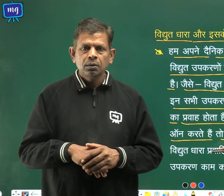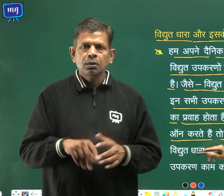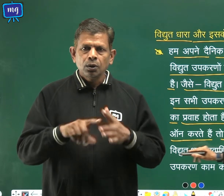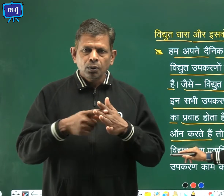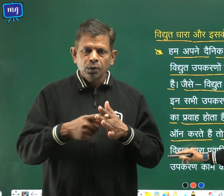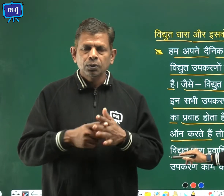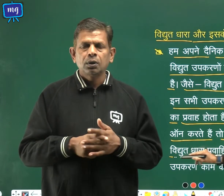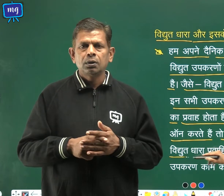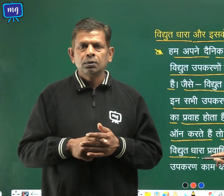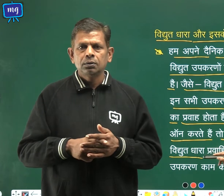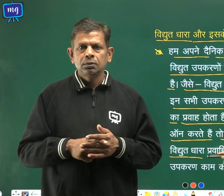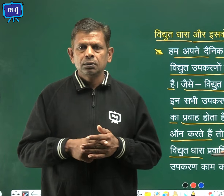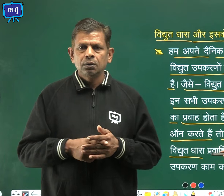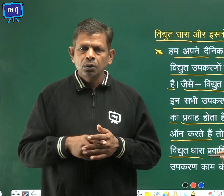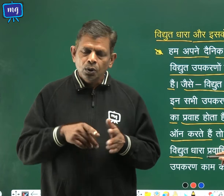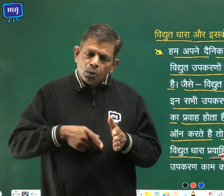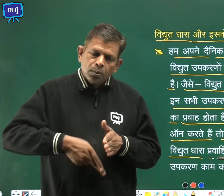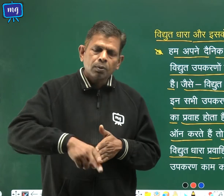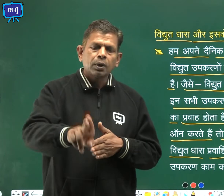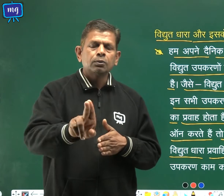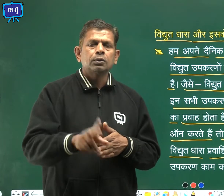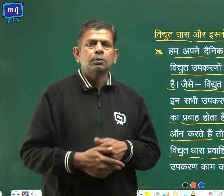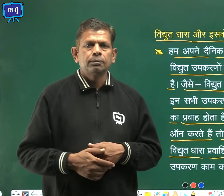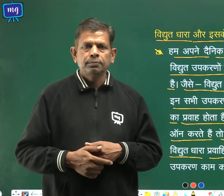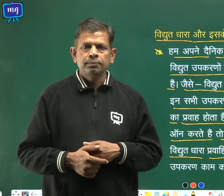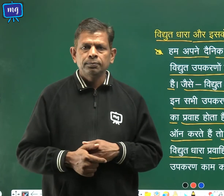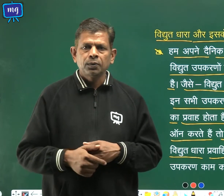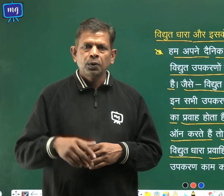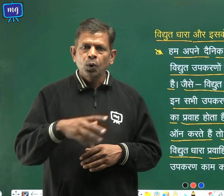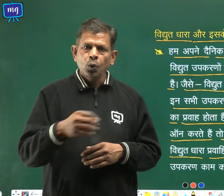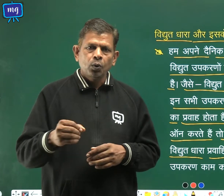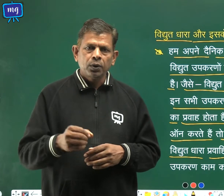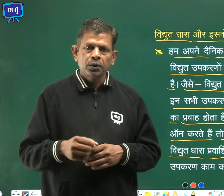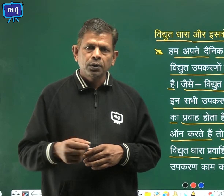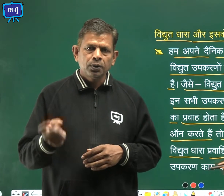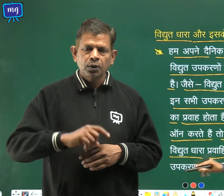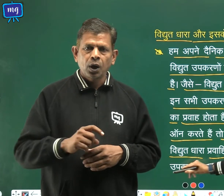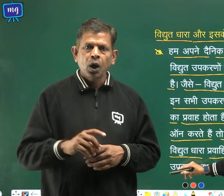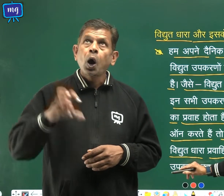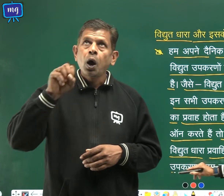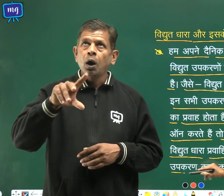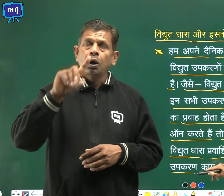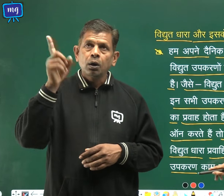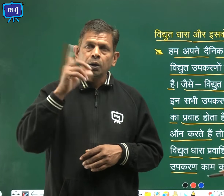विद्युत धारा प्रवाहित होती है और ये उपकरण